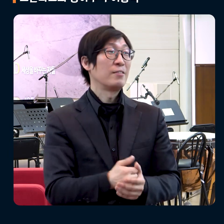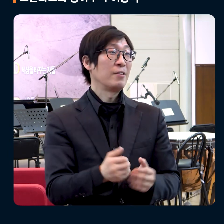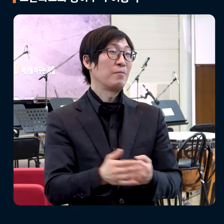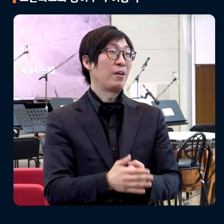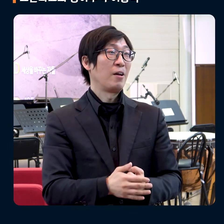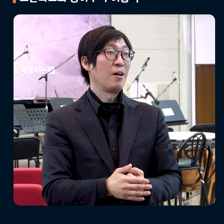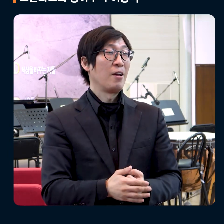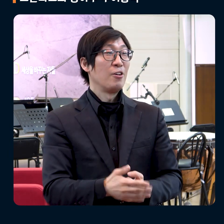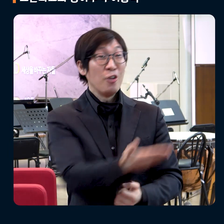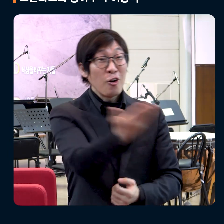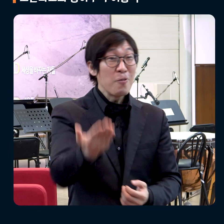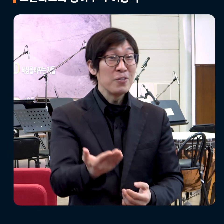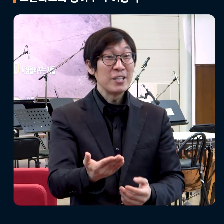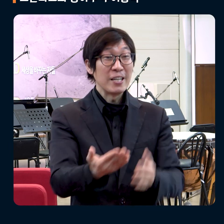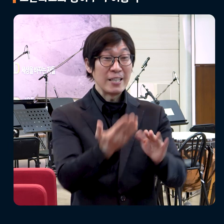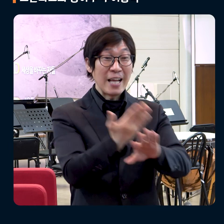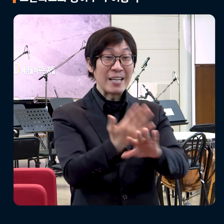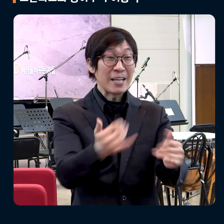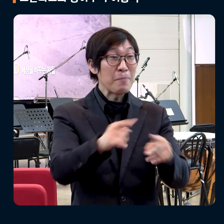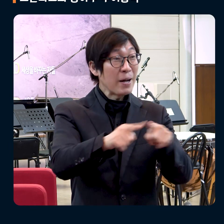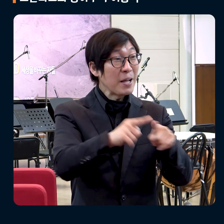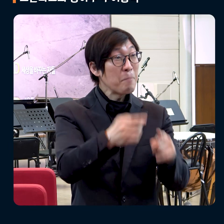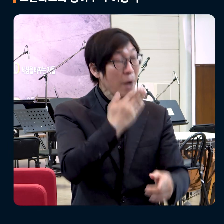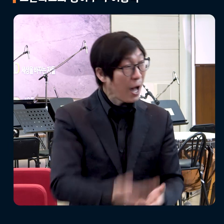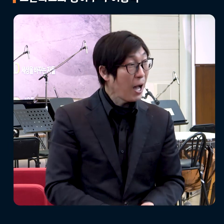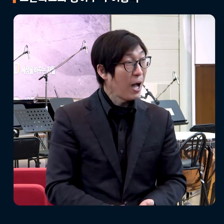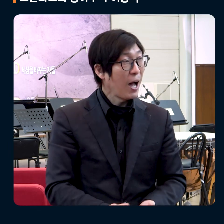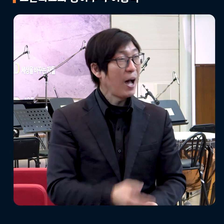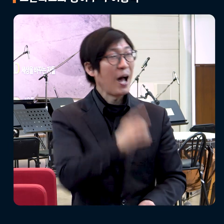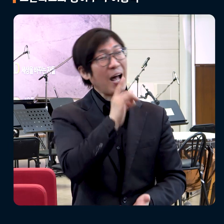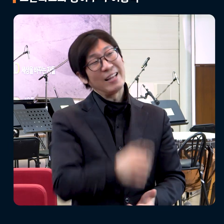그저 우리가 여러분 십자가를 향해서